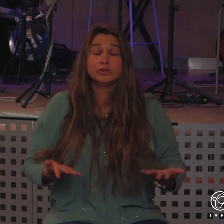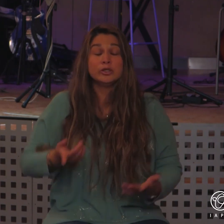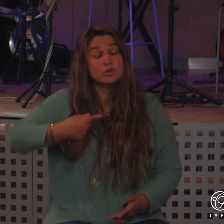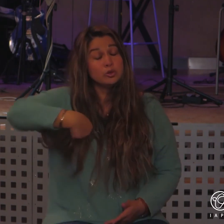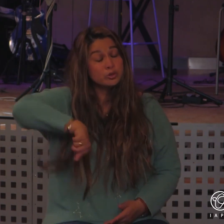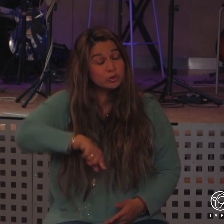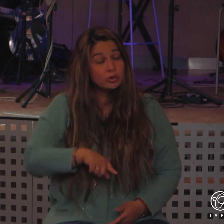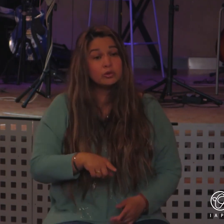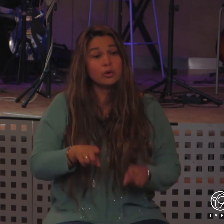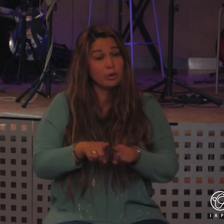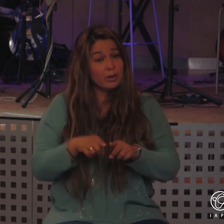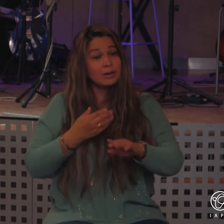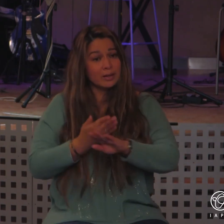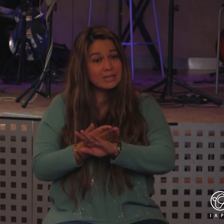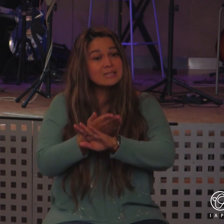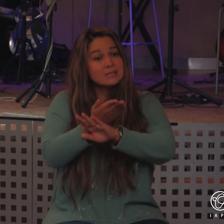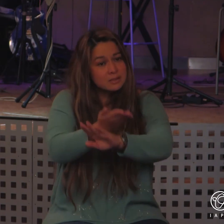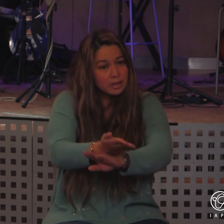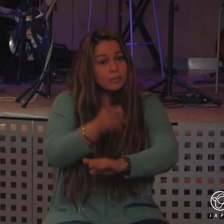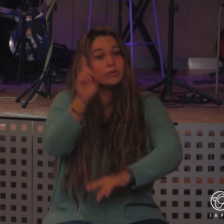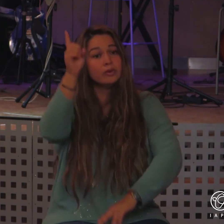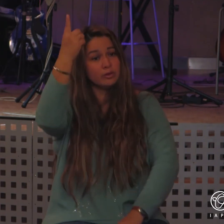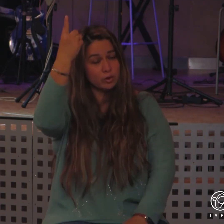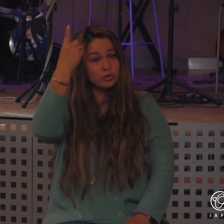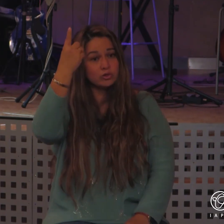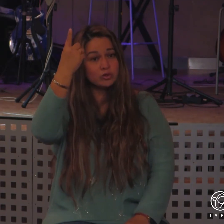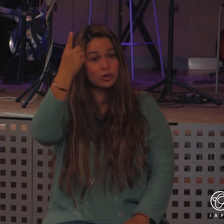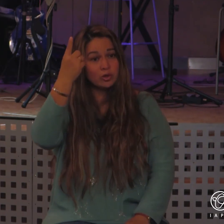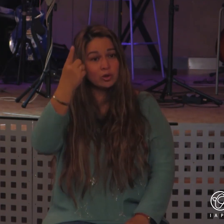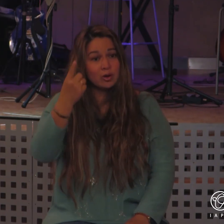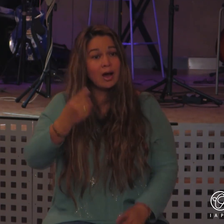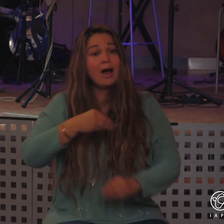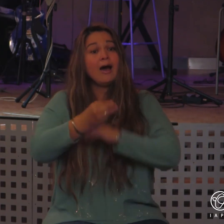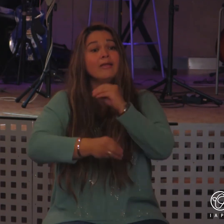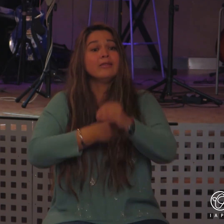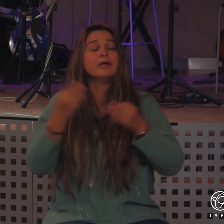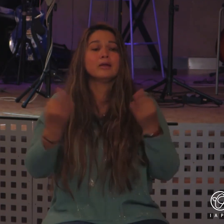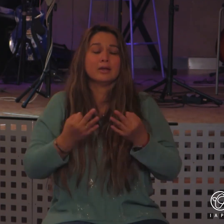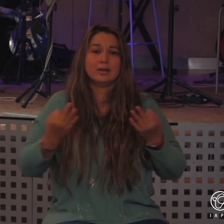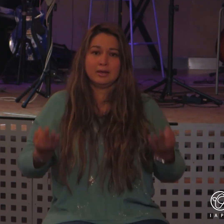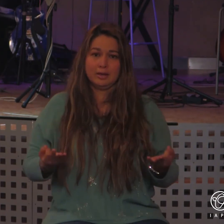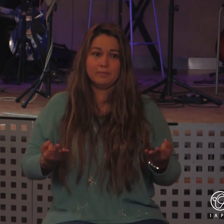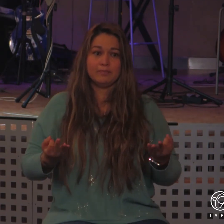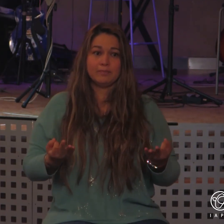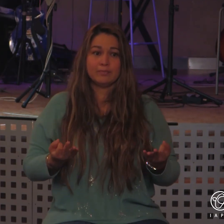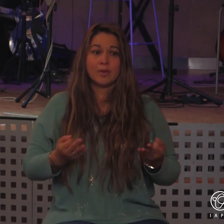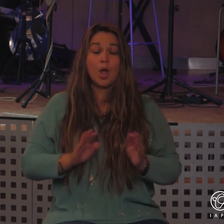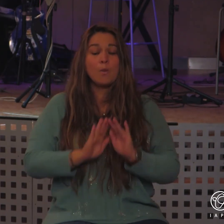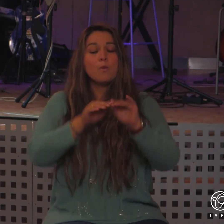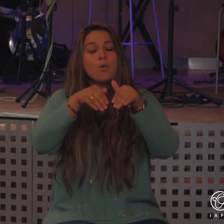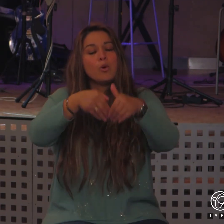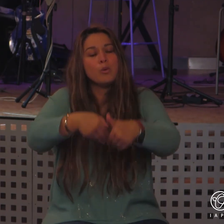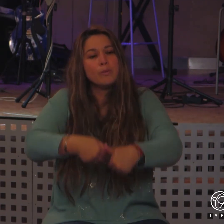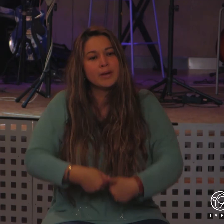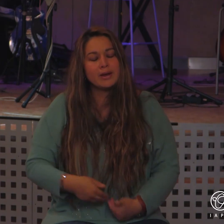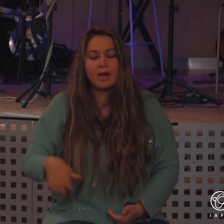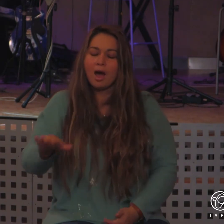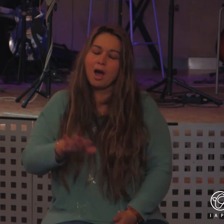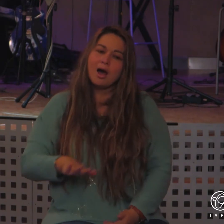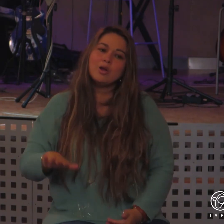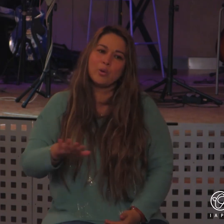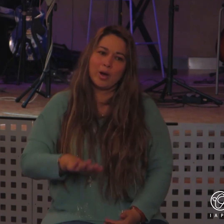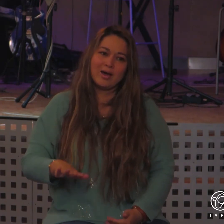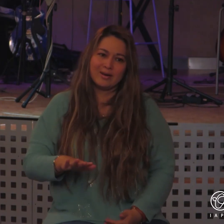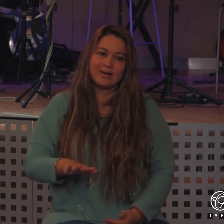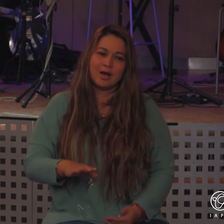de Dios, como hizo Samuel, seamos capaces una y otra vez de volver al lugar,